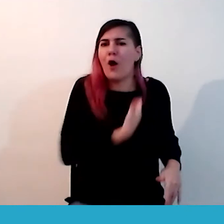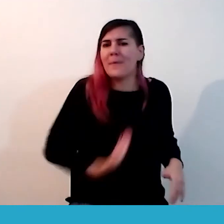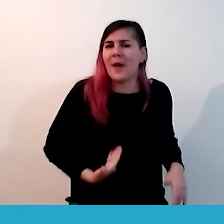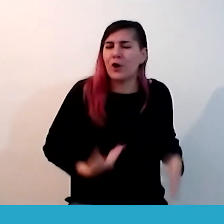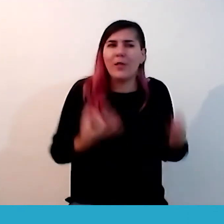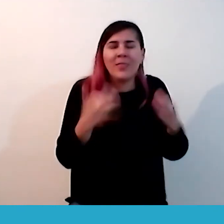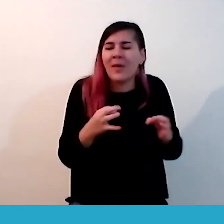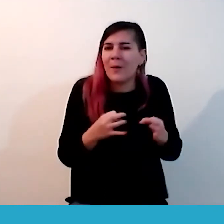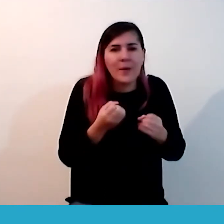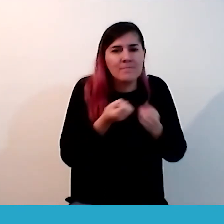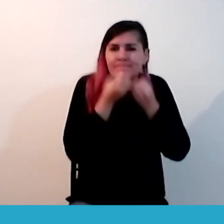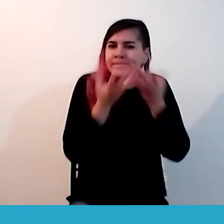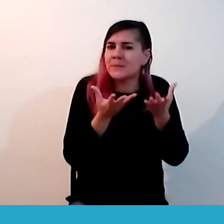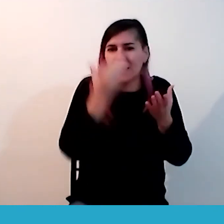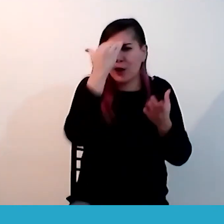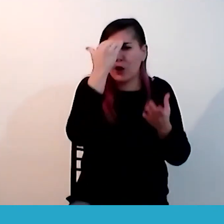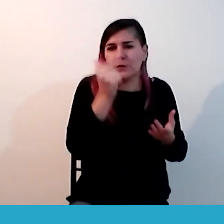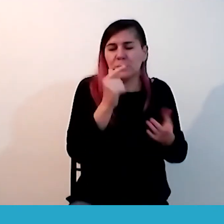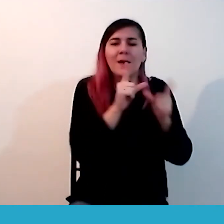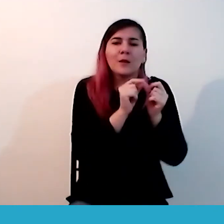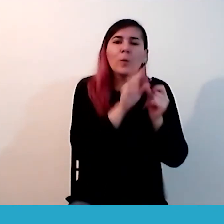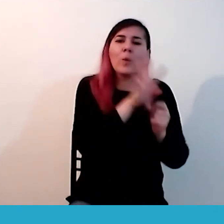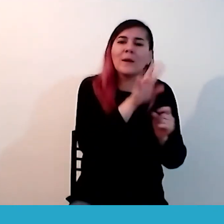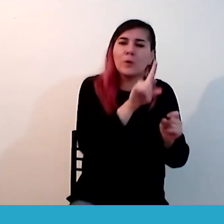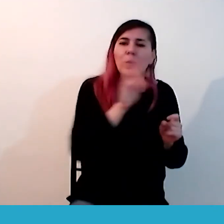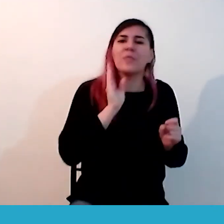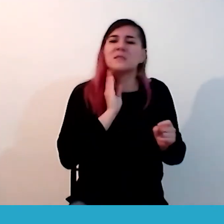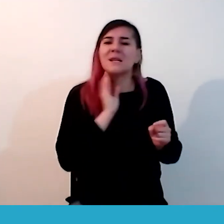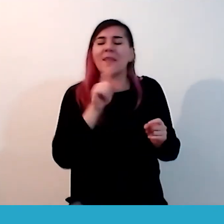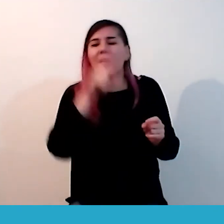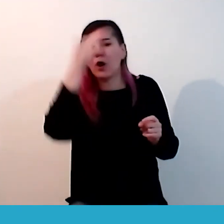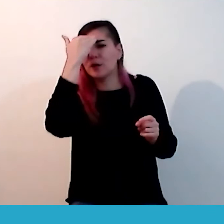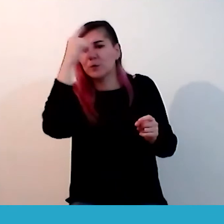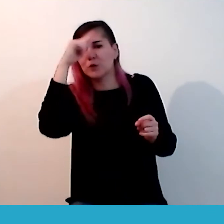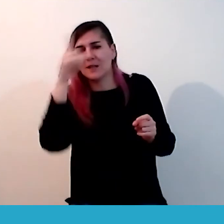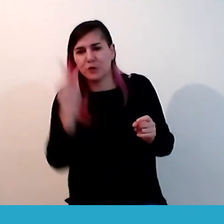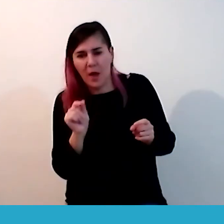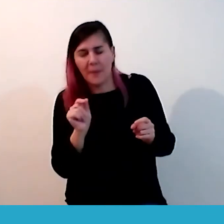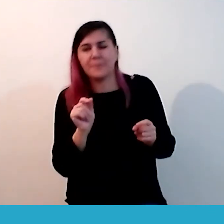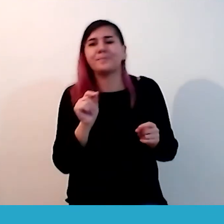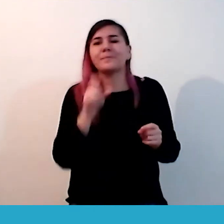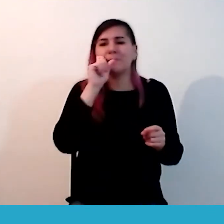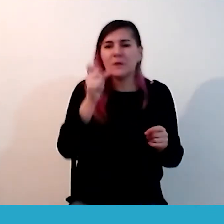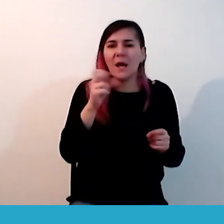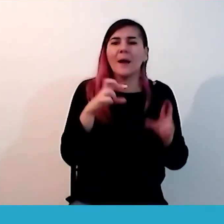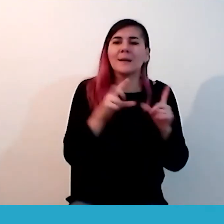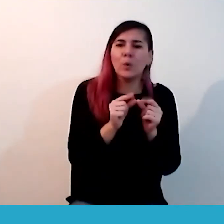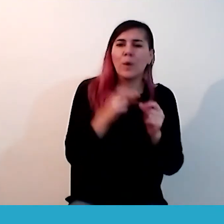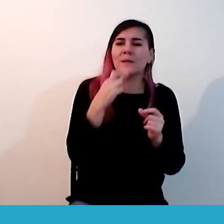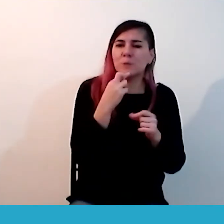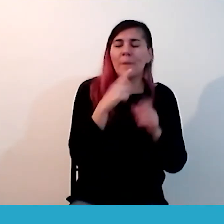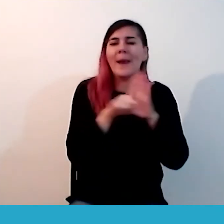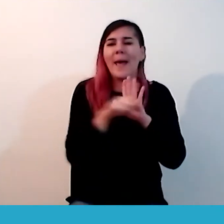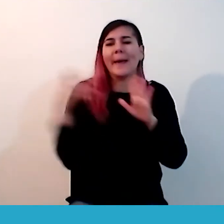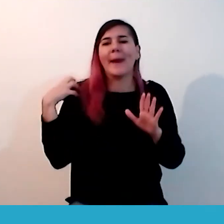inconstitucional en cumplimiento de los artículos 41 y 16 de la Constitución Nacional, así como por la violación del artículo 19 de la Ley General del Ambiente y el